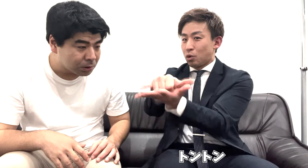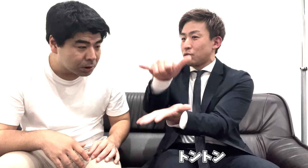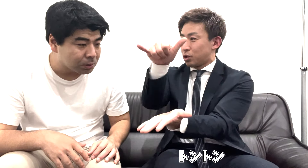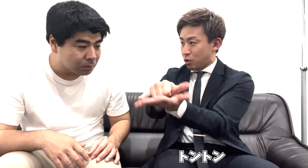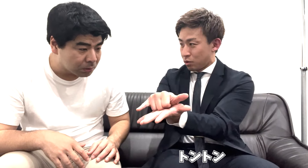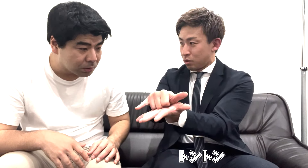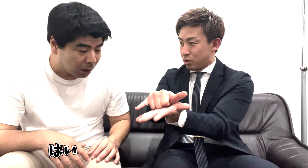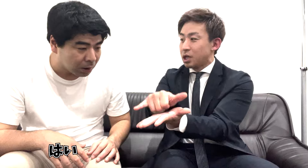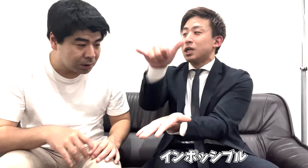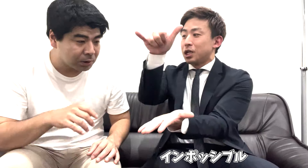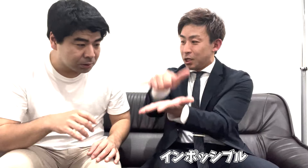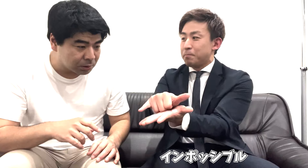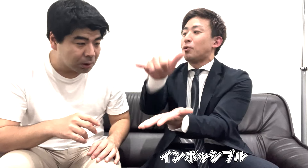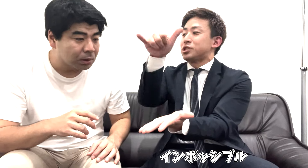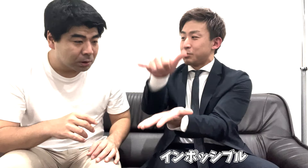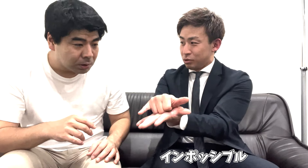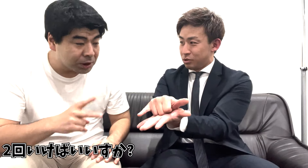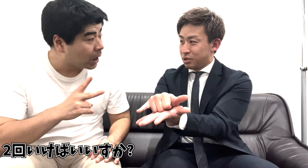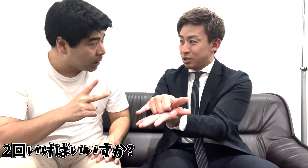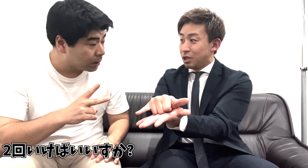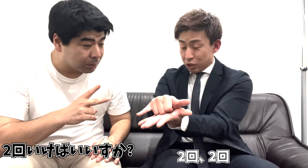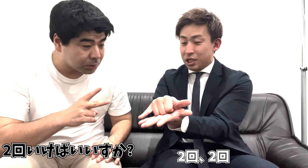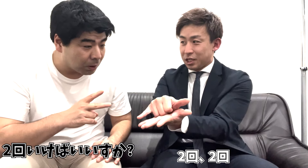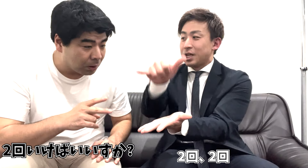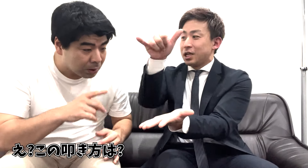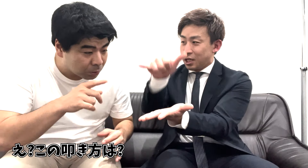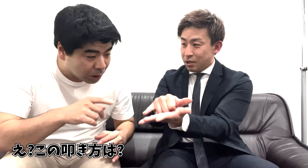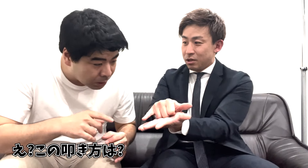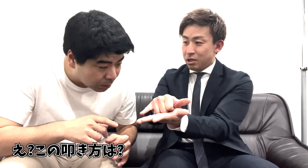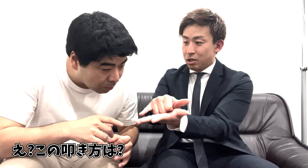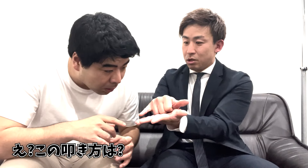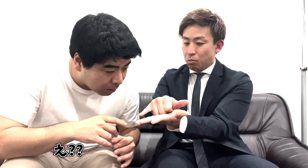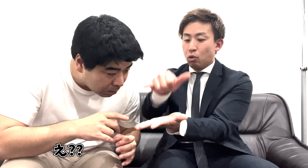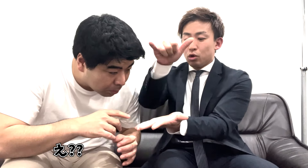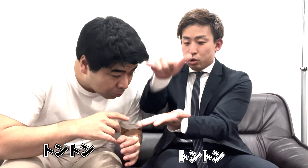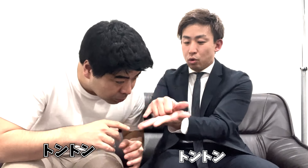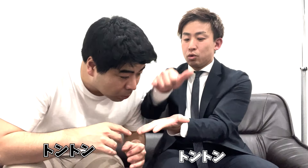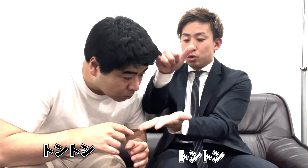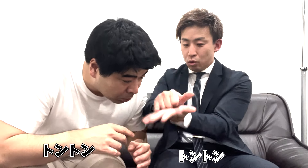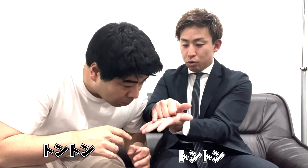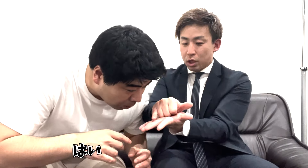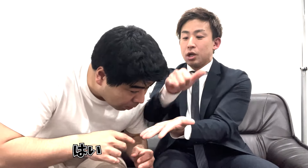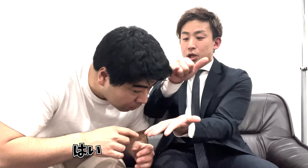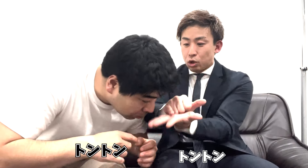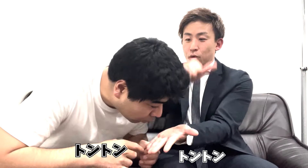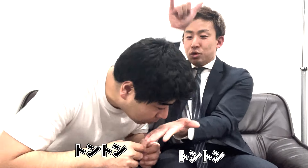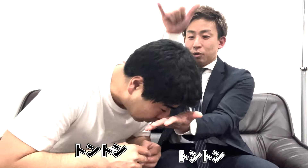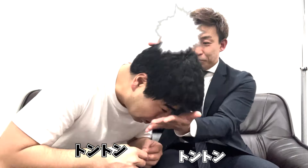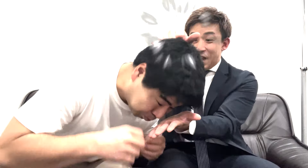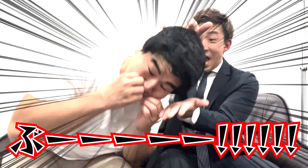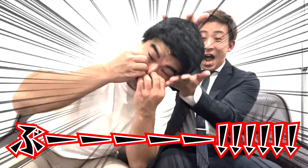ンポン、 はい、 インポッシブル、 2回いきましょう。え、これ叩き方は、 ポンポンポンって、 はい、 ポンポン、 あー、